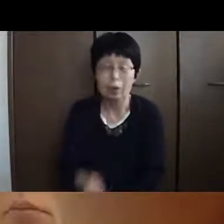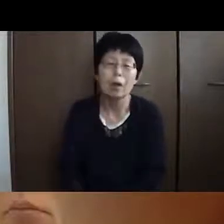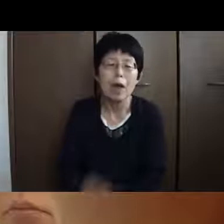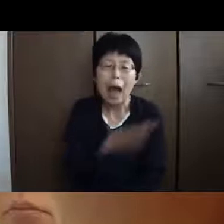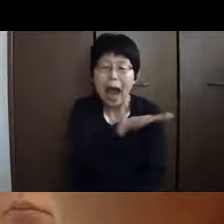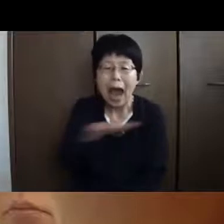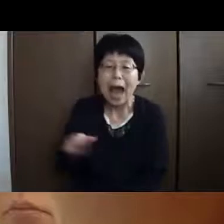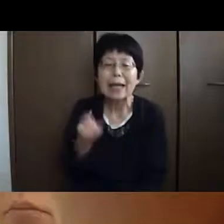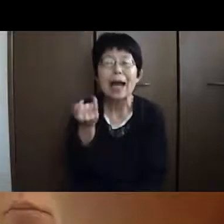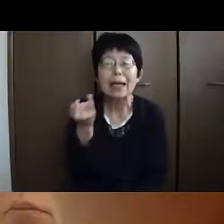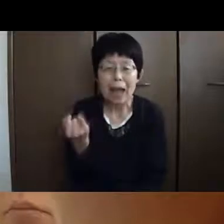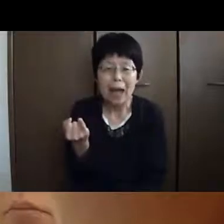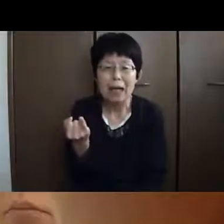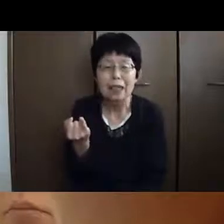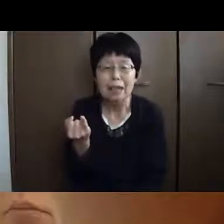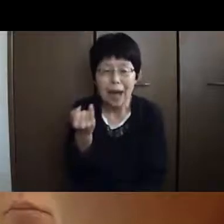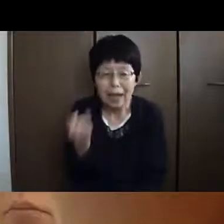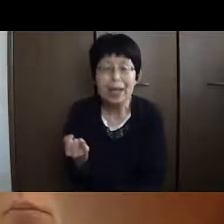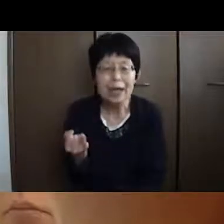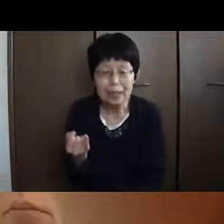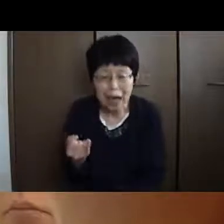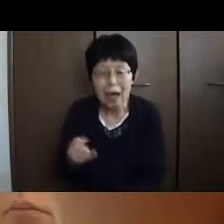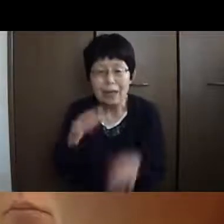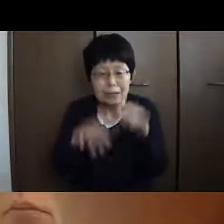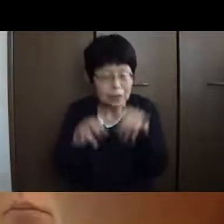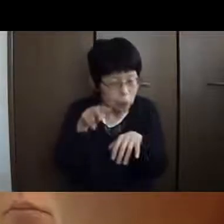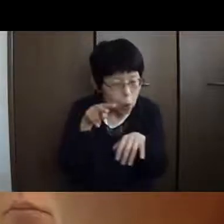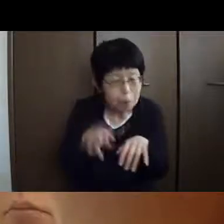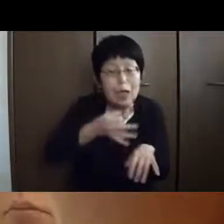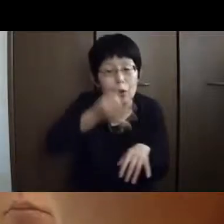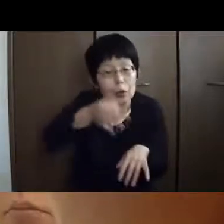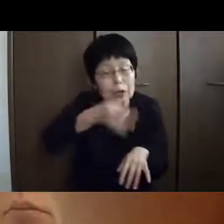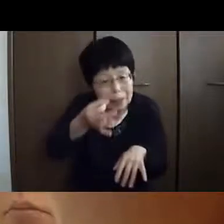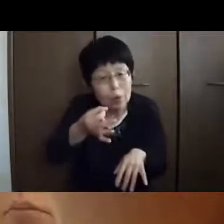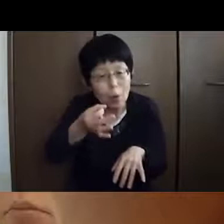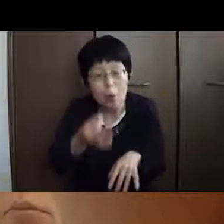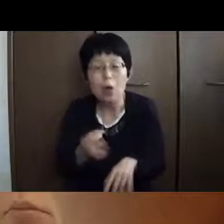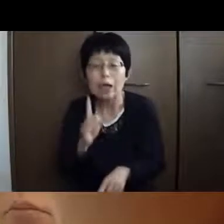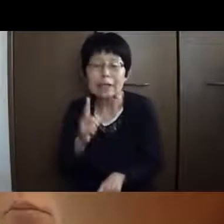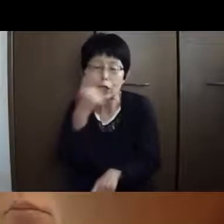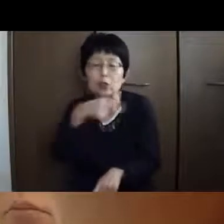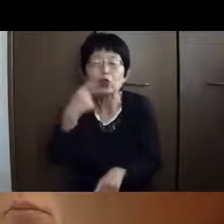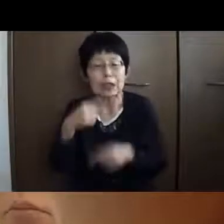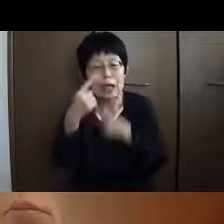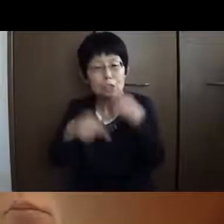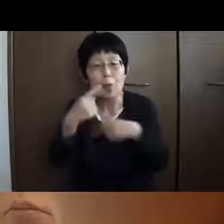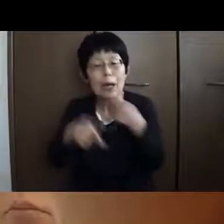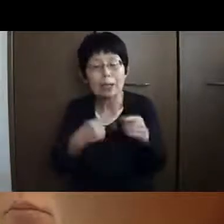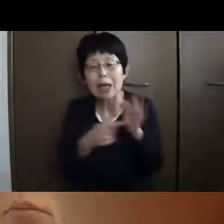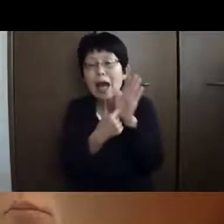あ、そう、UD トーク。 言ったことを、樋口さんが手話でやってくださってて、うん、